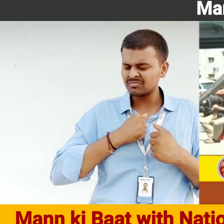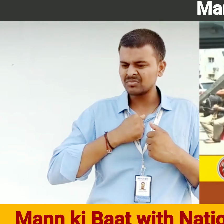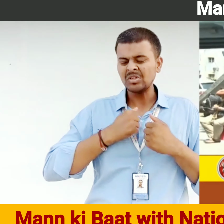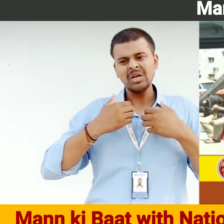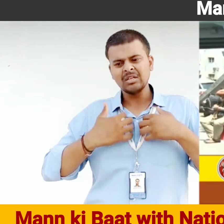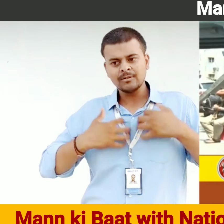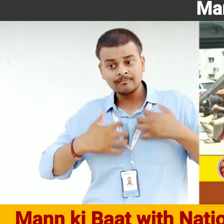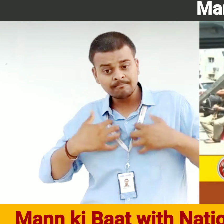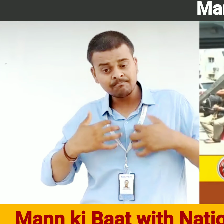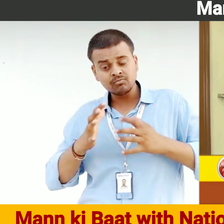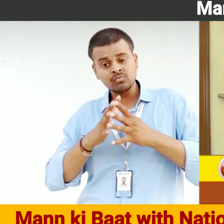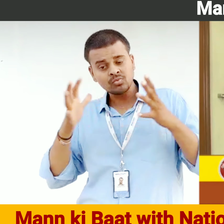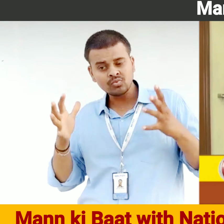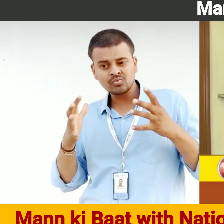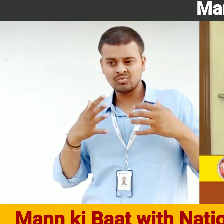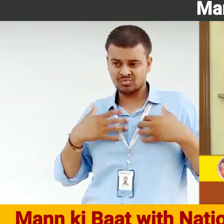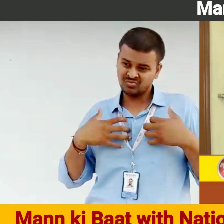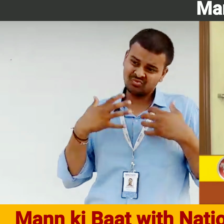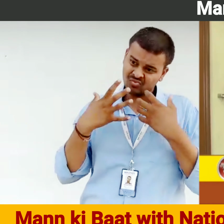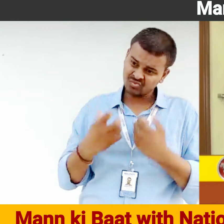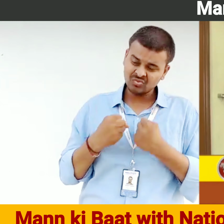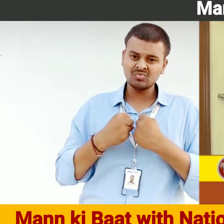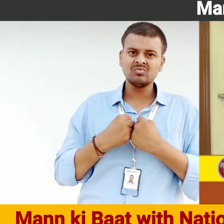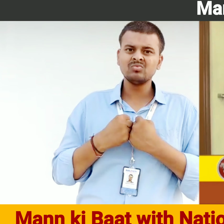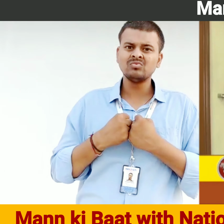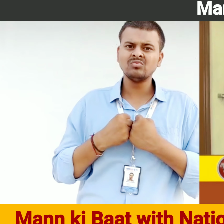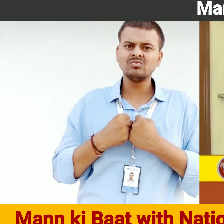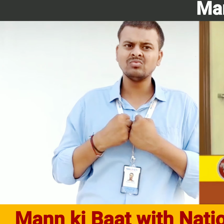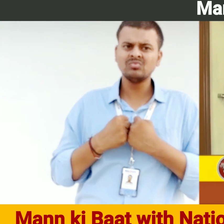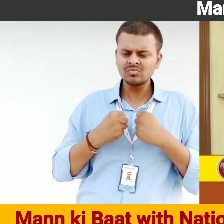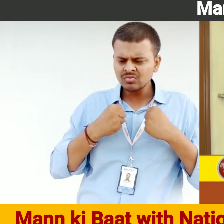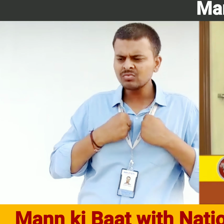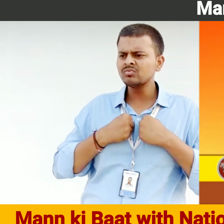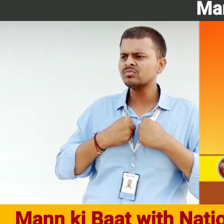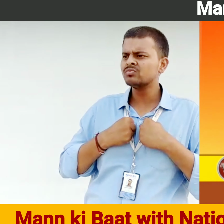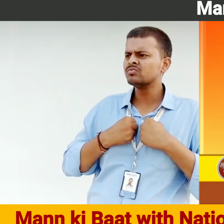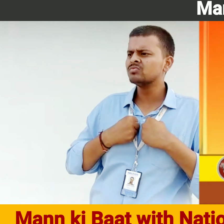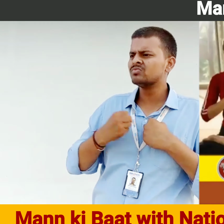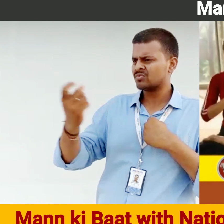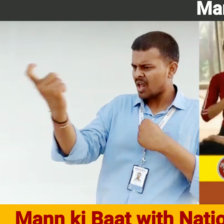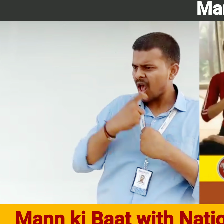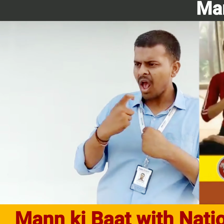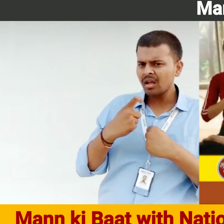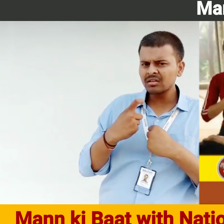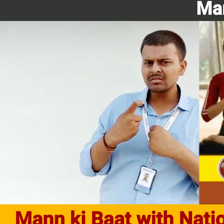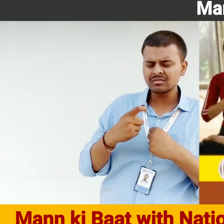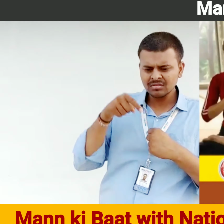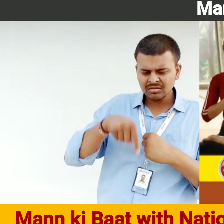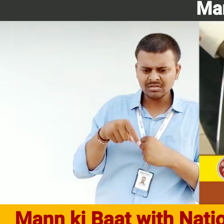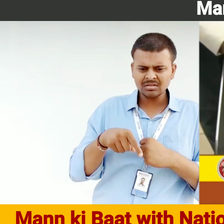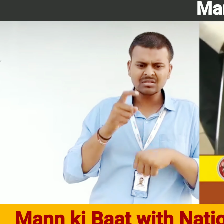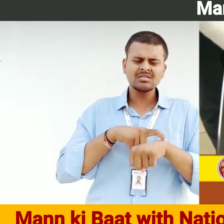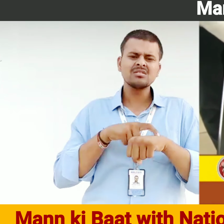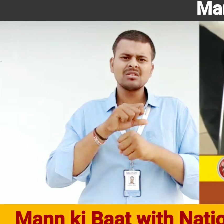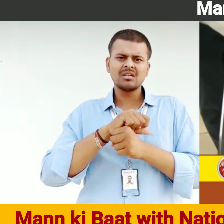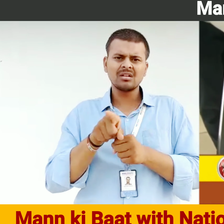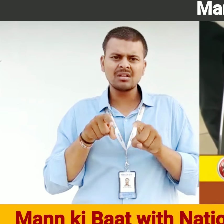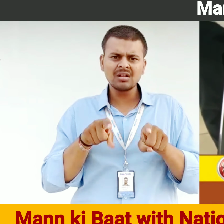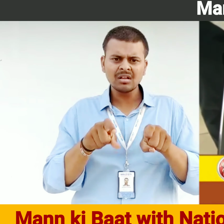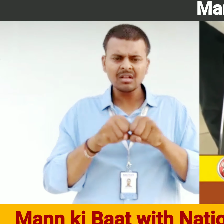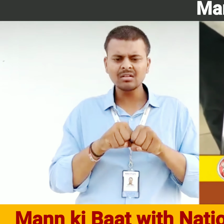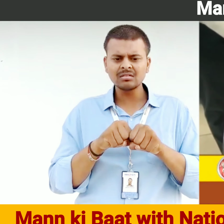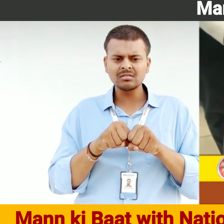उनकी बहुत ज्यादा दिलचस्पी योग और आयुर्वेद के संबंध में होती है। कुछ नेताओं ने मुझसे पूछा कि कोरोना